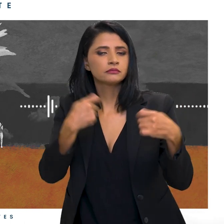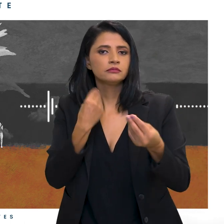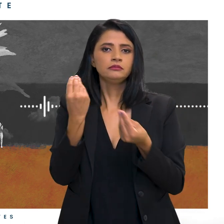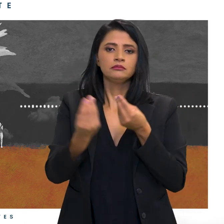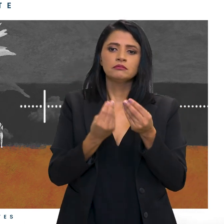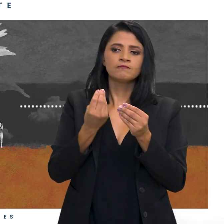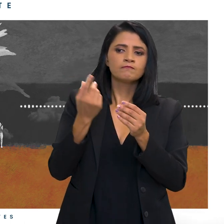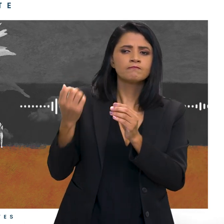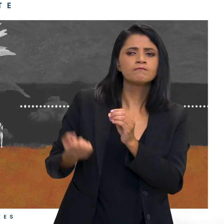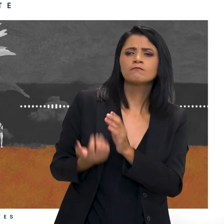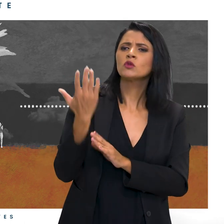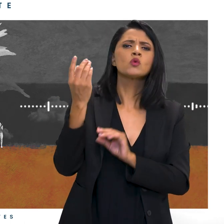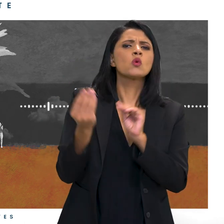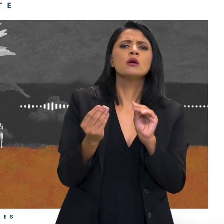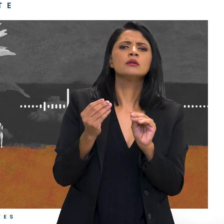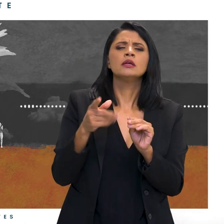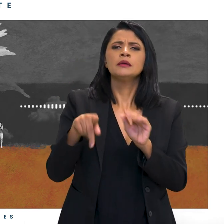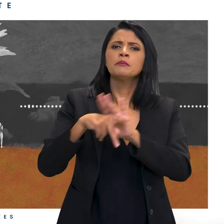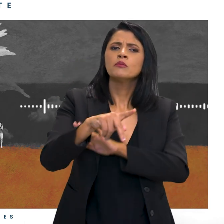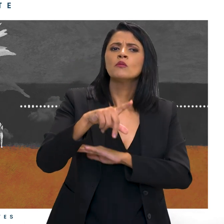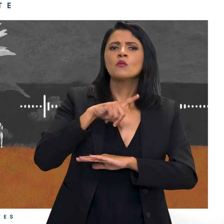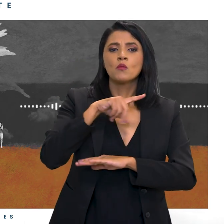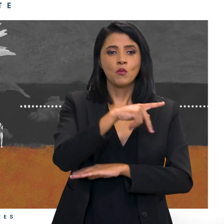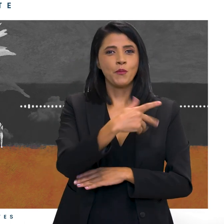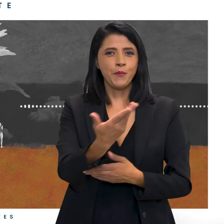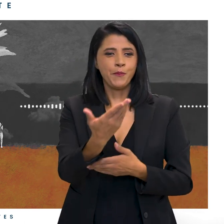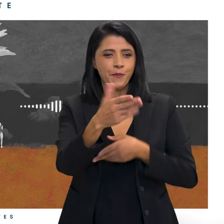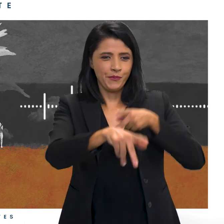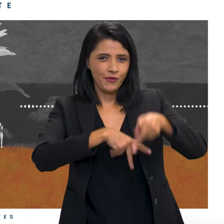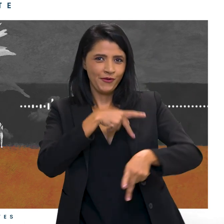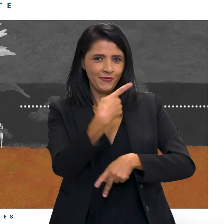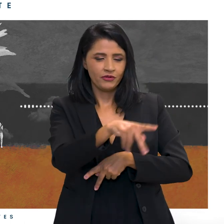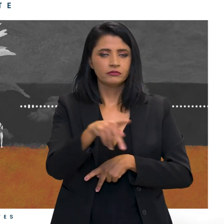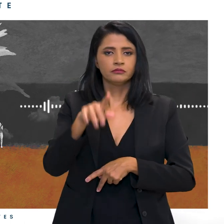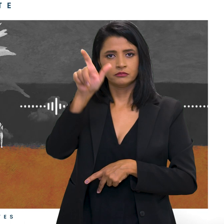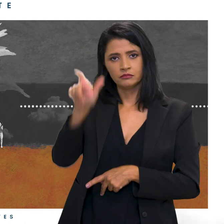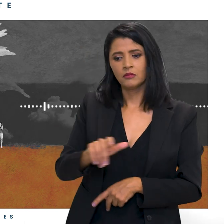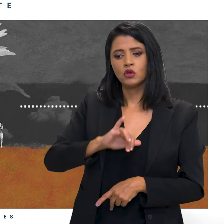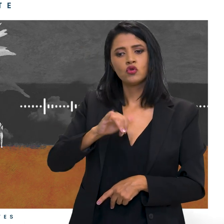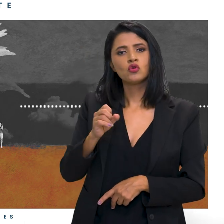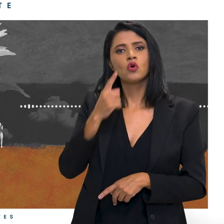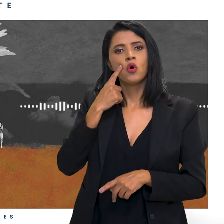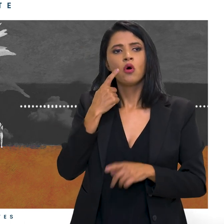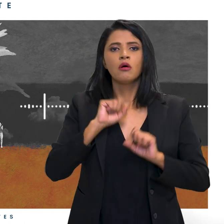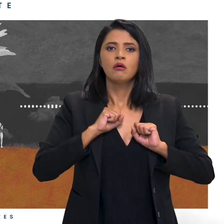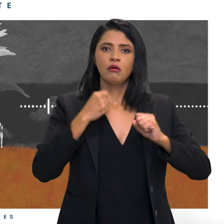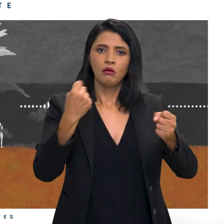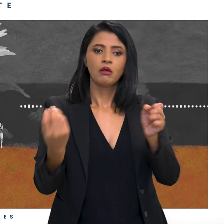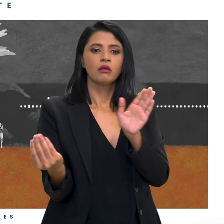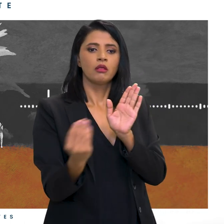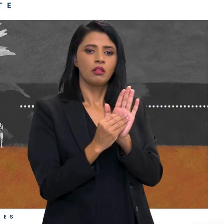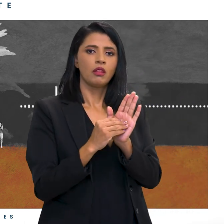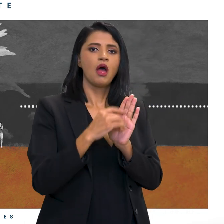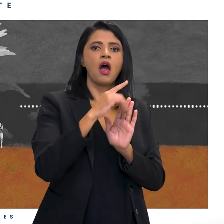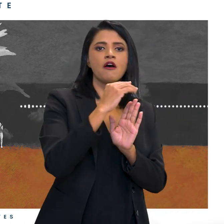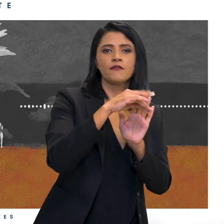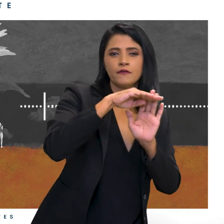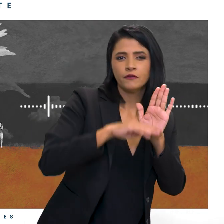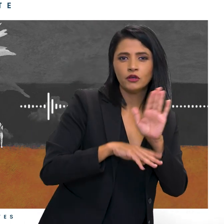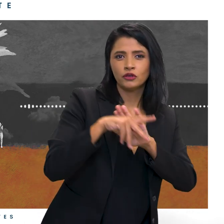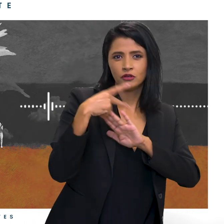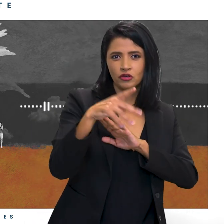é preciso medir, quantificar esse grupo populacional. Por isso, Jo defende que a notificação seja incluída nas